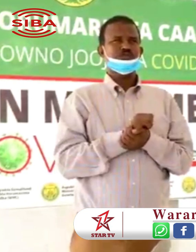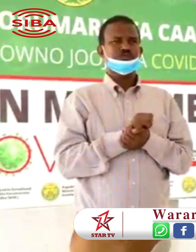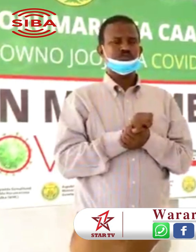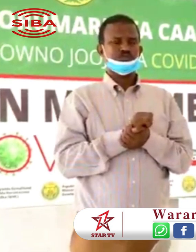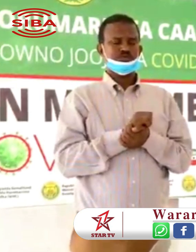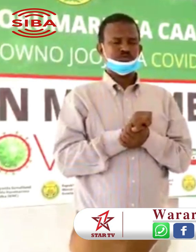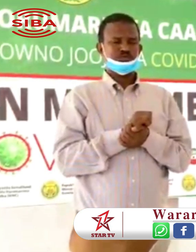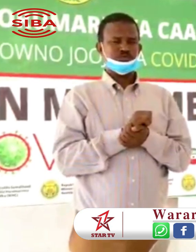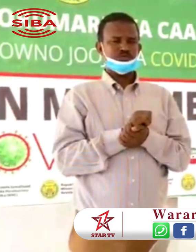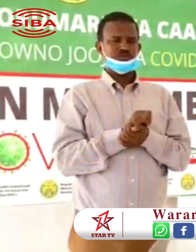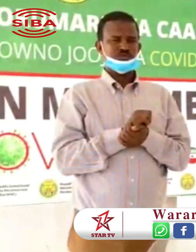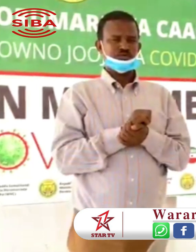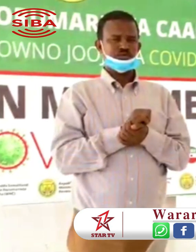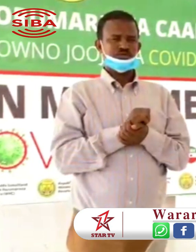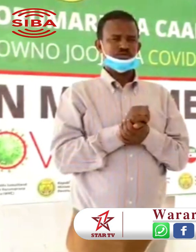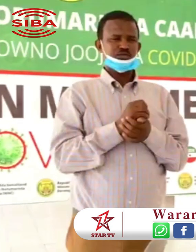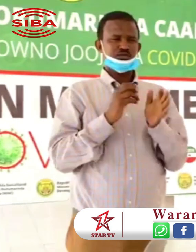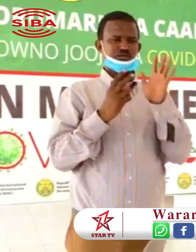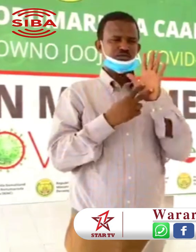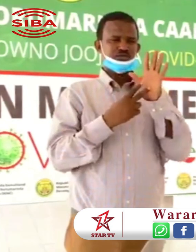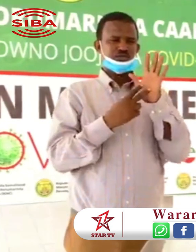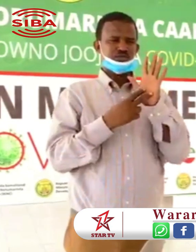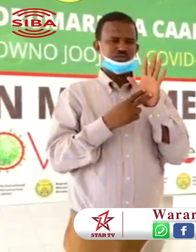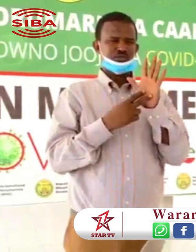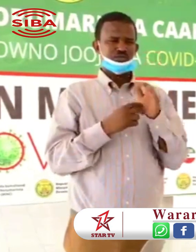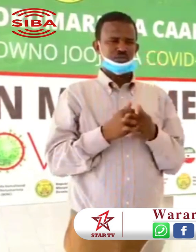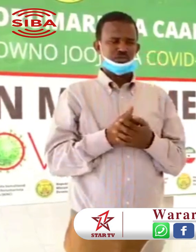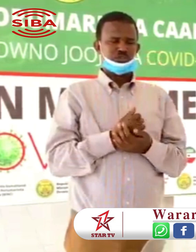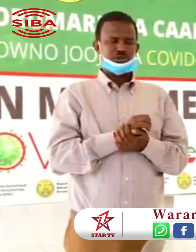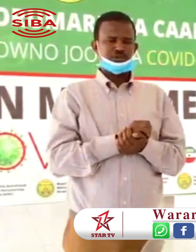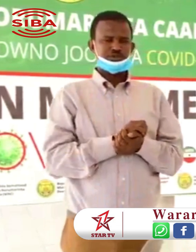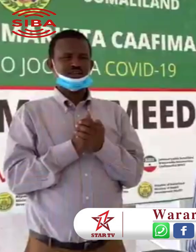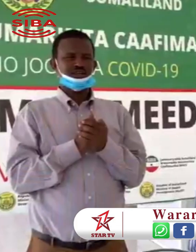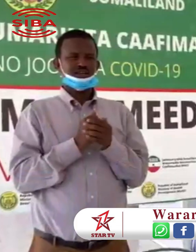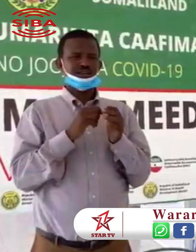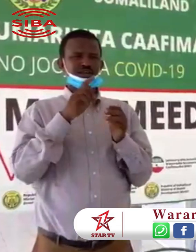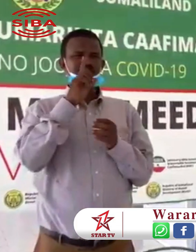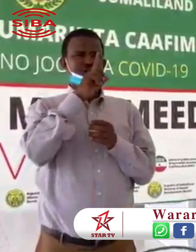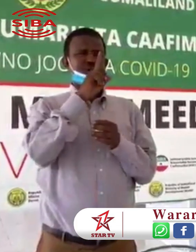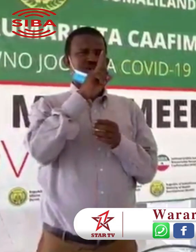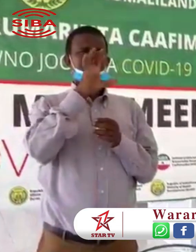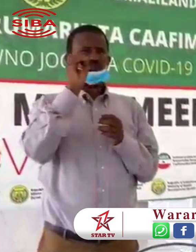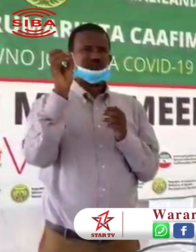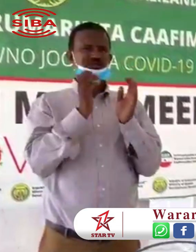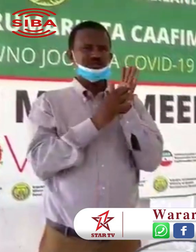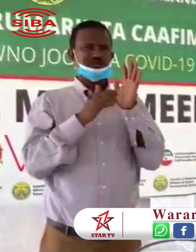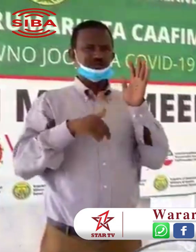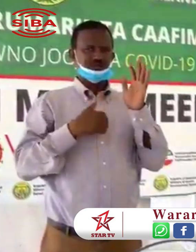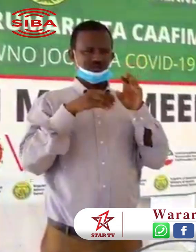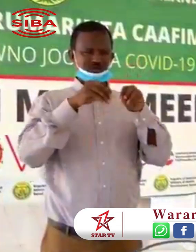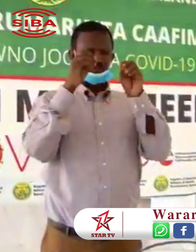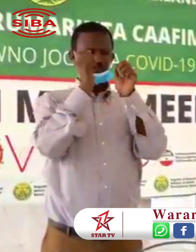103 qof 7 ka mid ah ayaa cudurkii laga helay guud ahaan 17